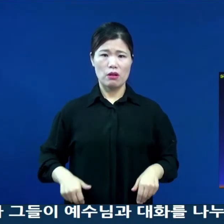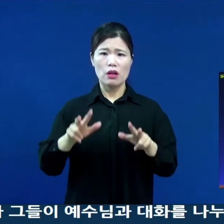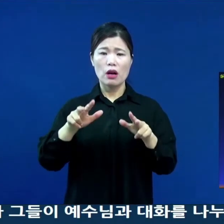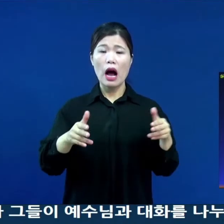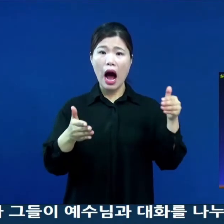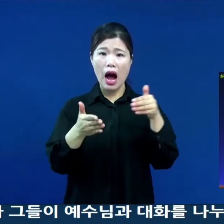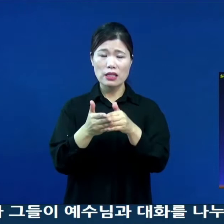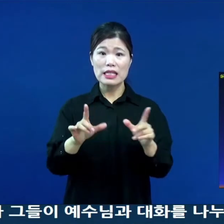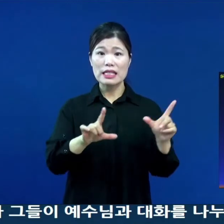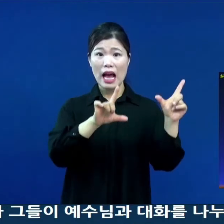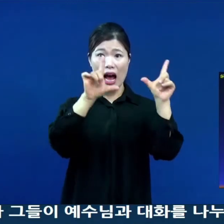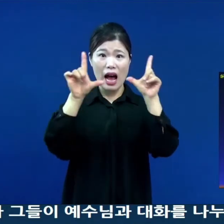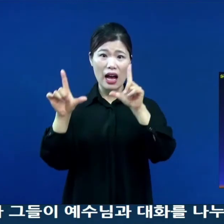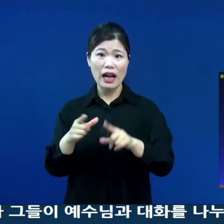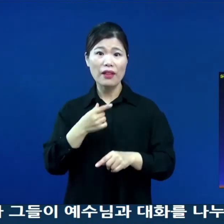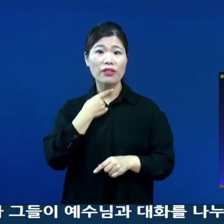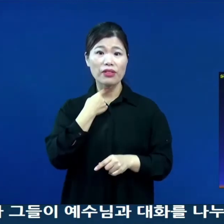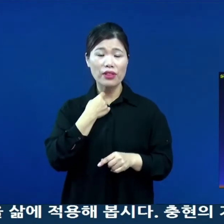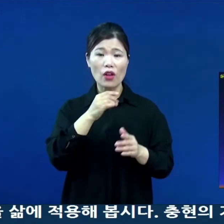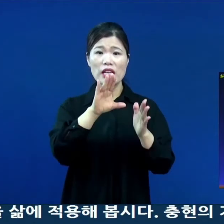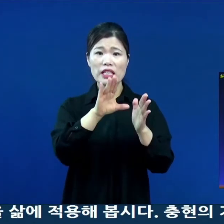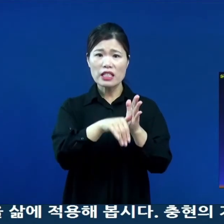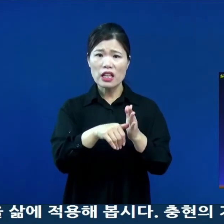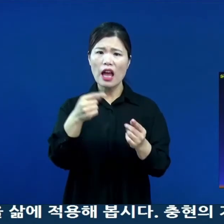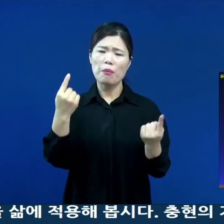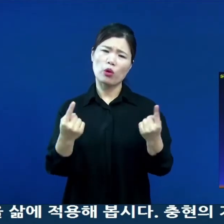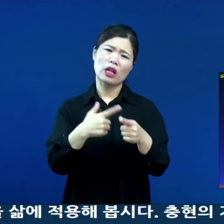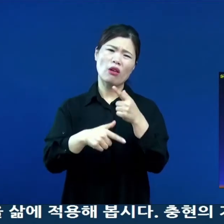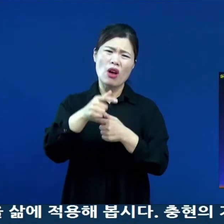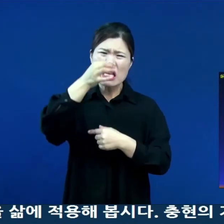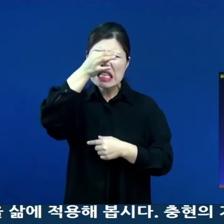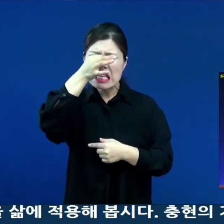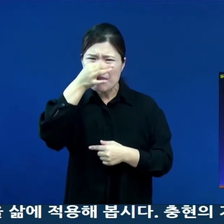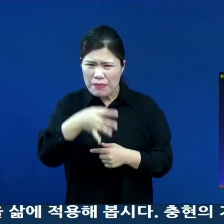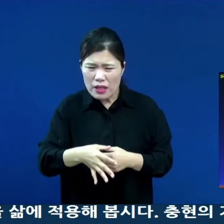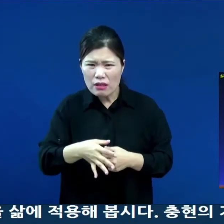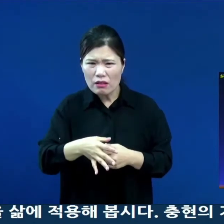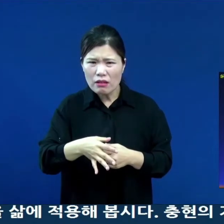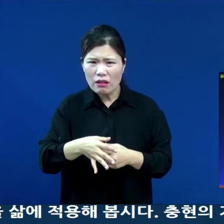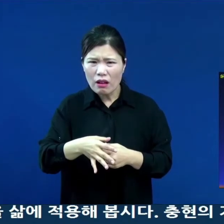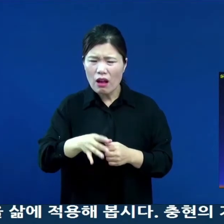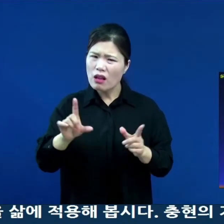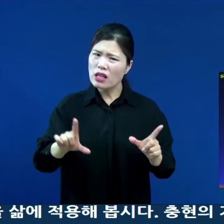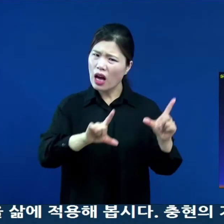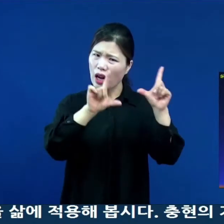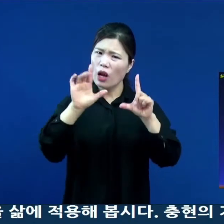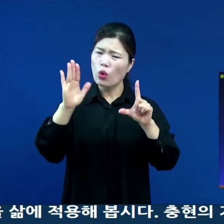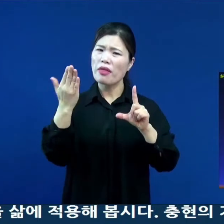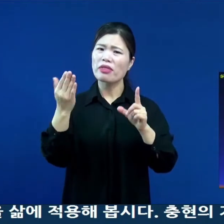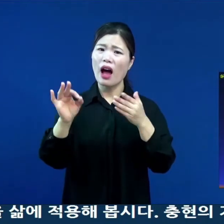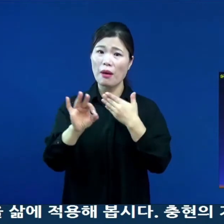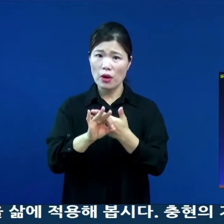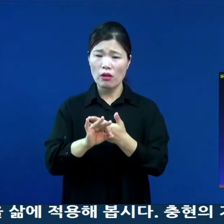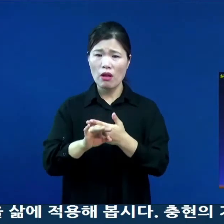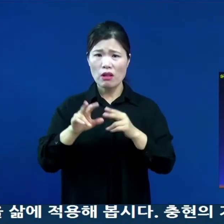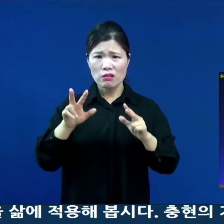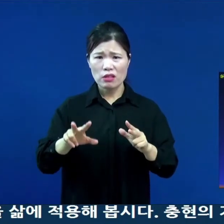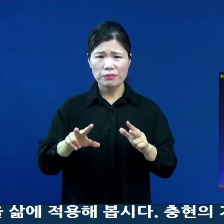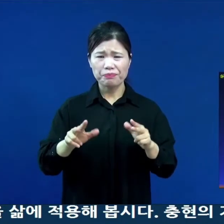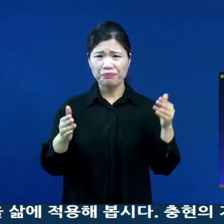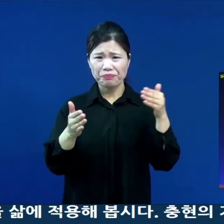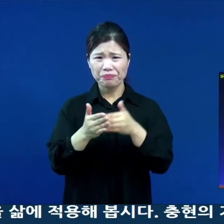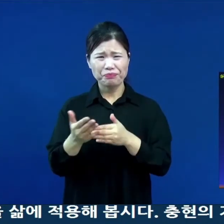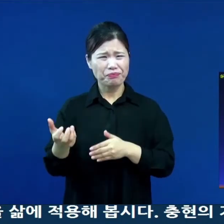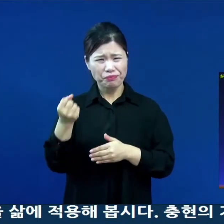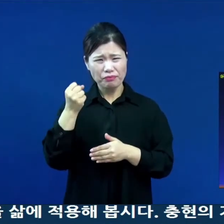우리가 살아왔던 시대보다 더 힘든 시기를 겪어야 한다면 우리가 여태까지 가졌던 믿음보다 더